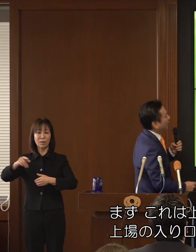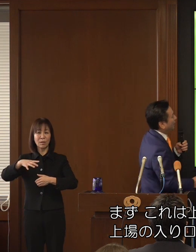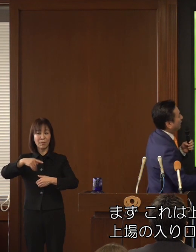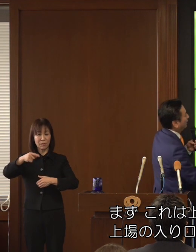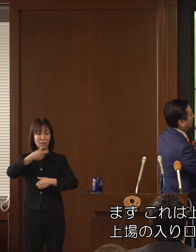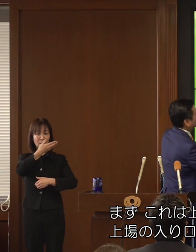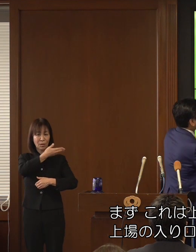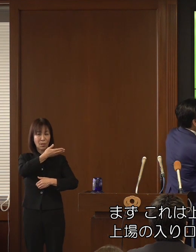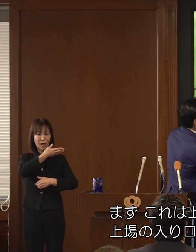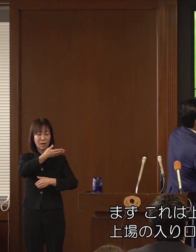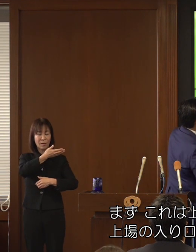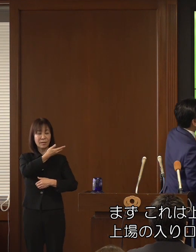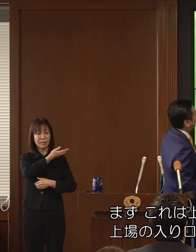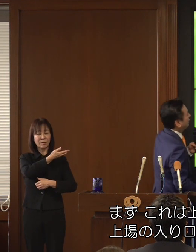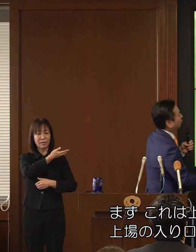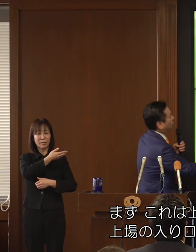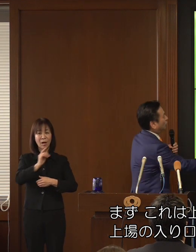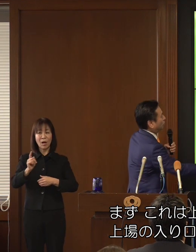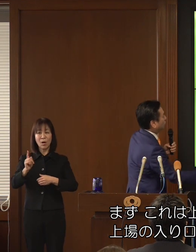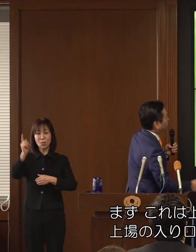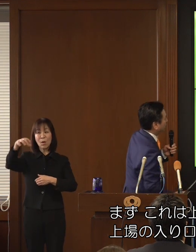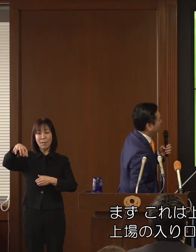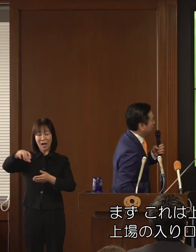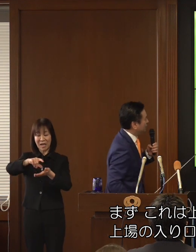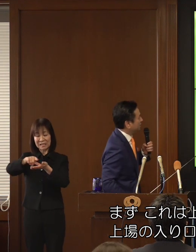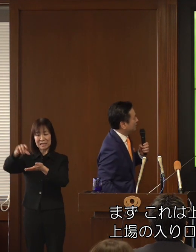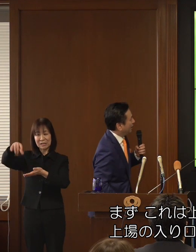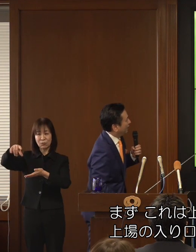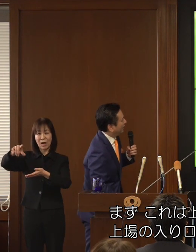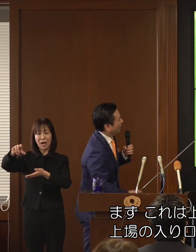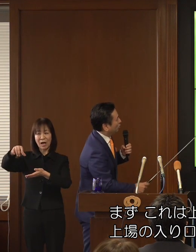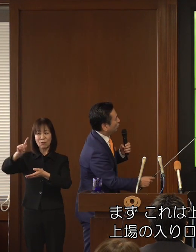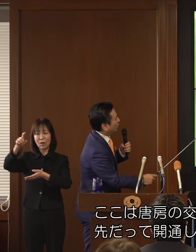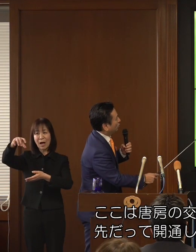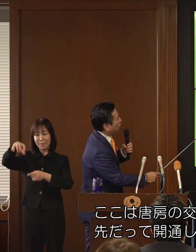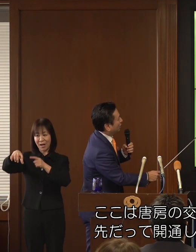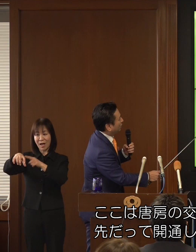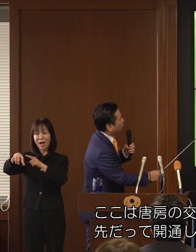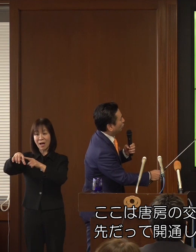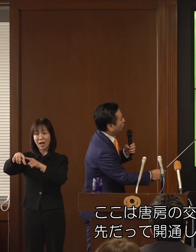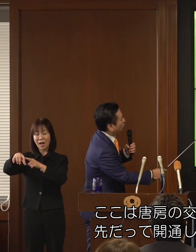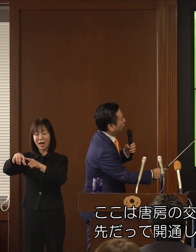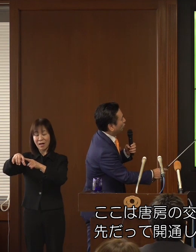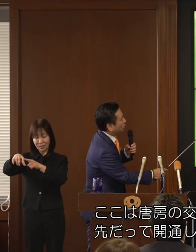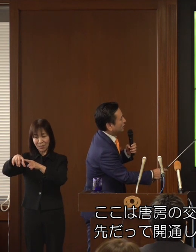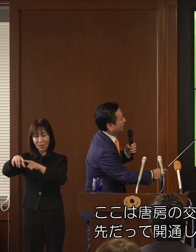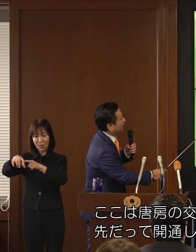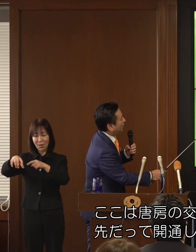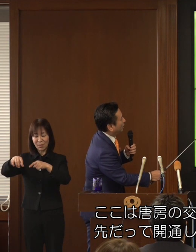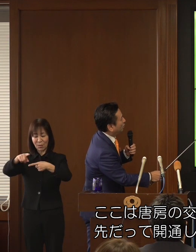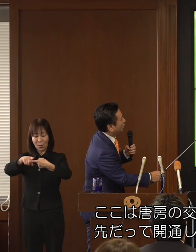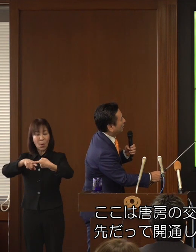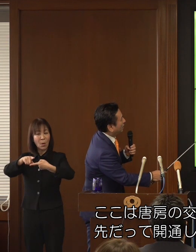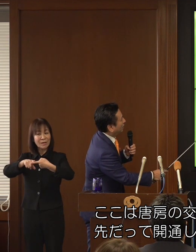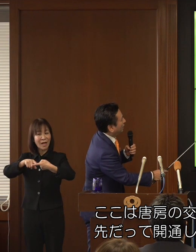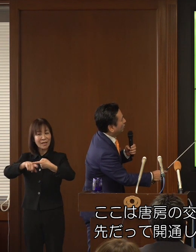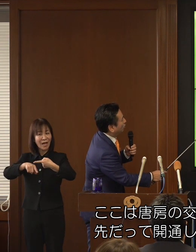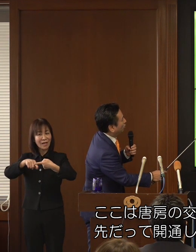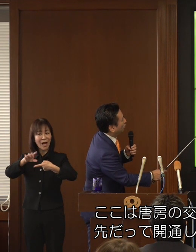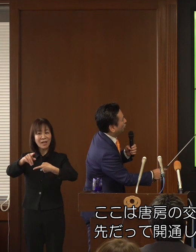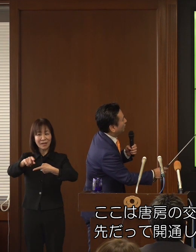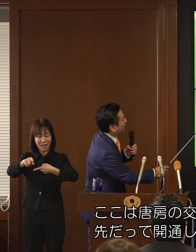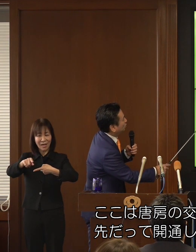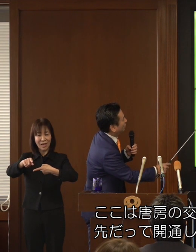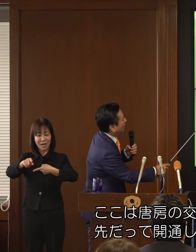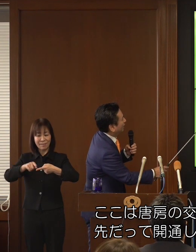これ上場ですけども、ここは上場の入り口ですね。ここが東郷の交差点で、ここから